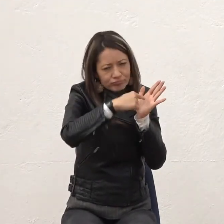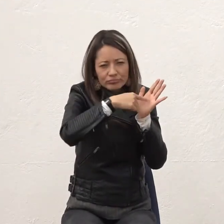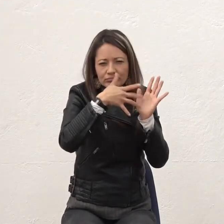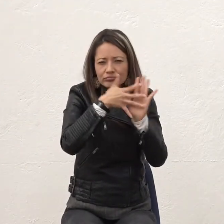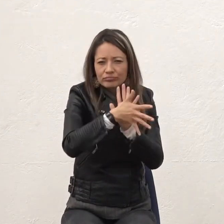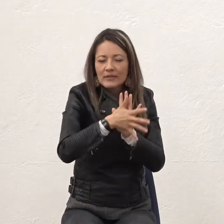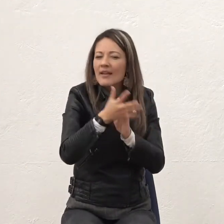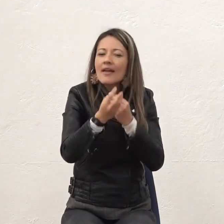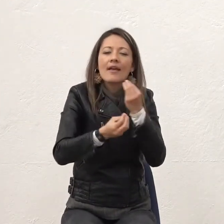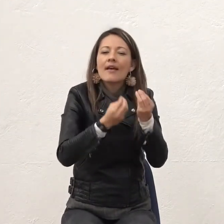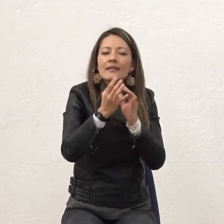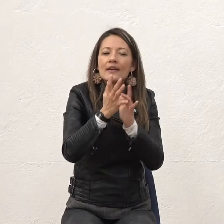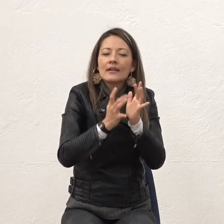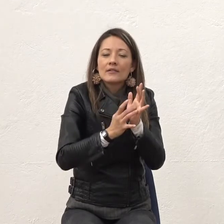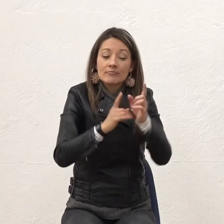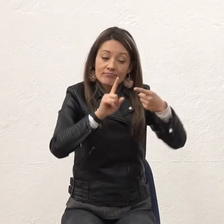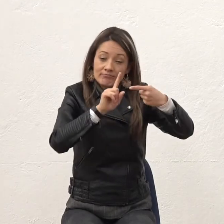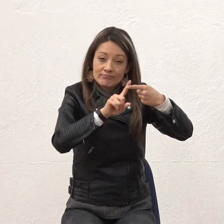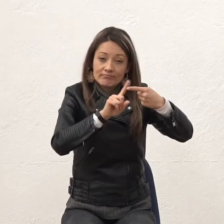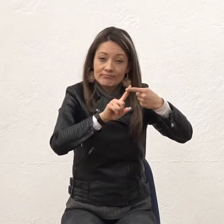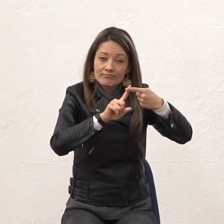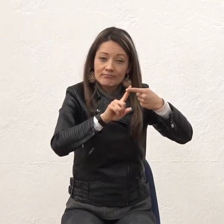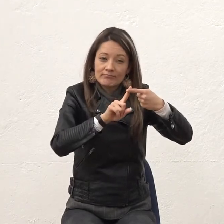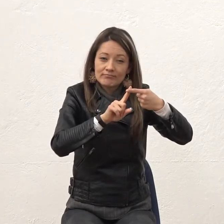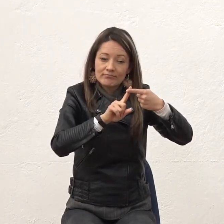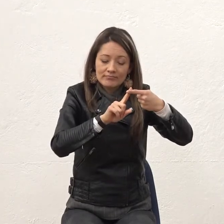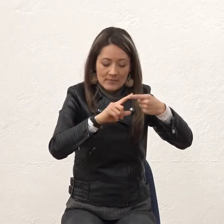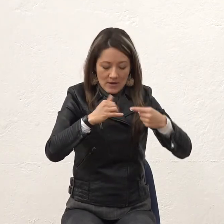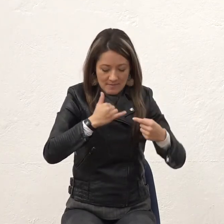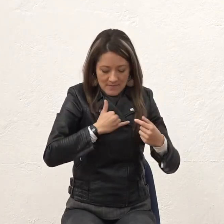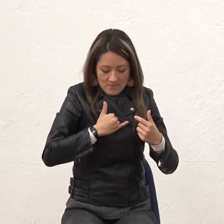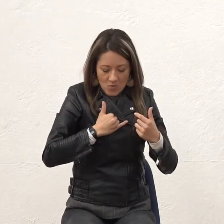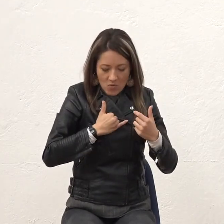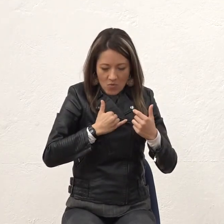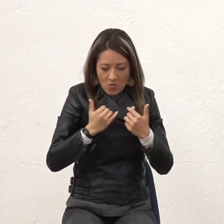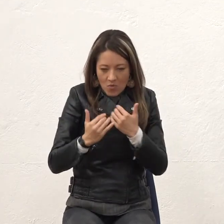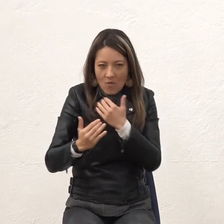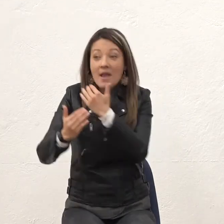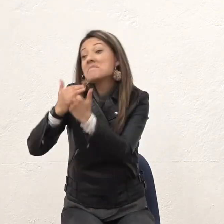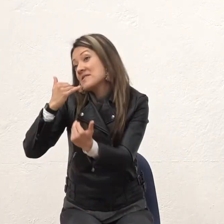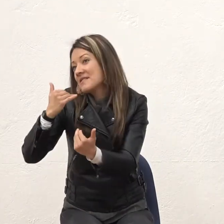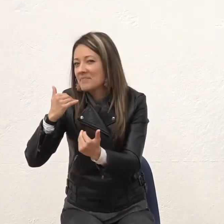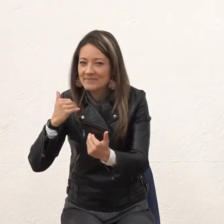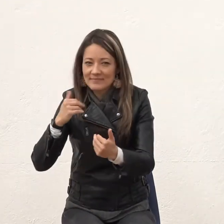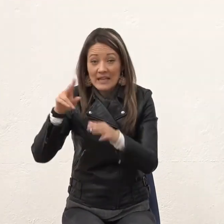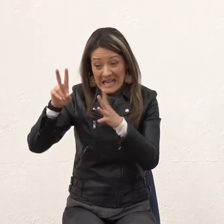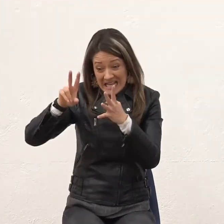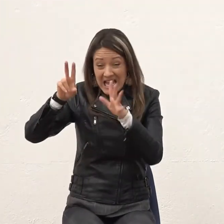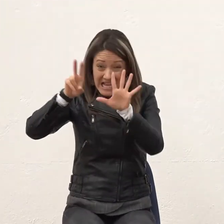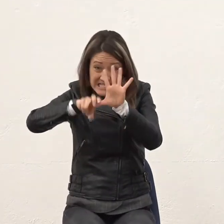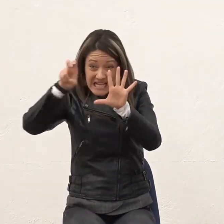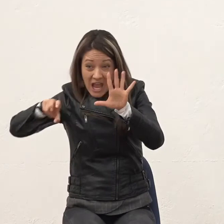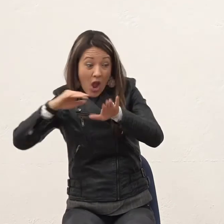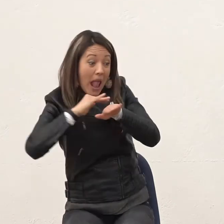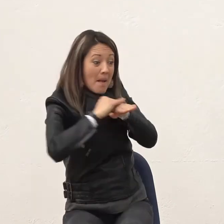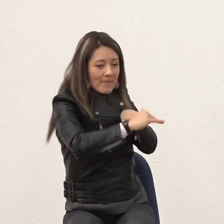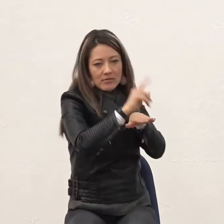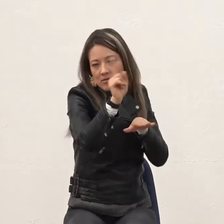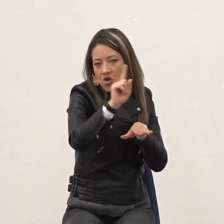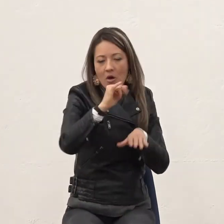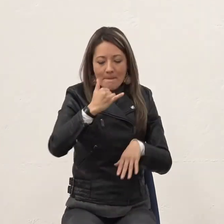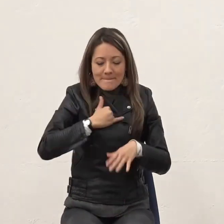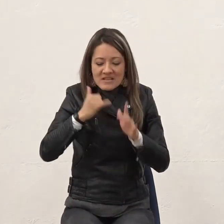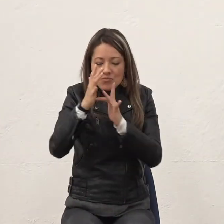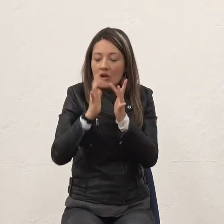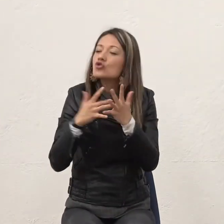hizo Jesús? Primero, se autoinvitó. Zaqueo no lo invitó a la casa. Él mismo